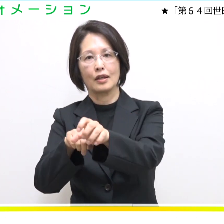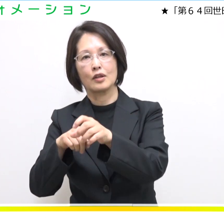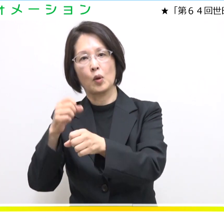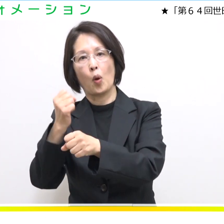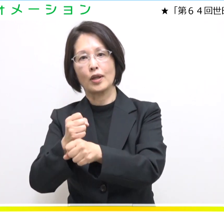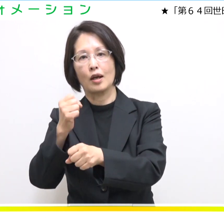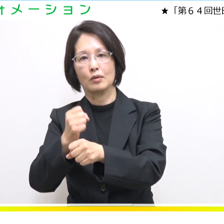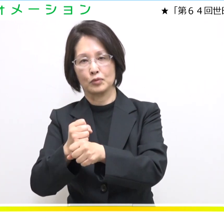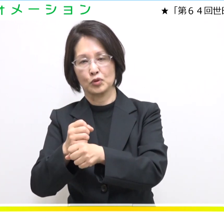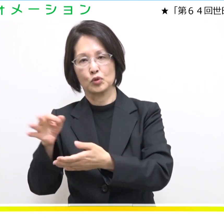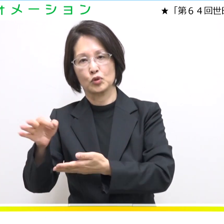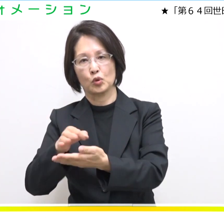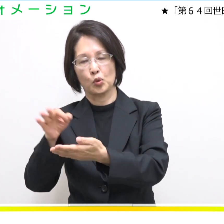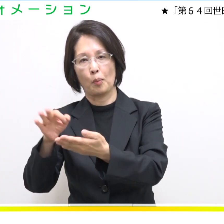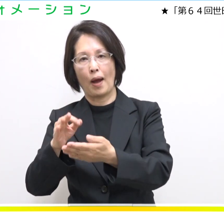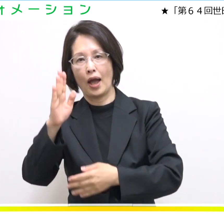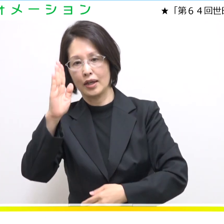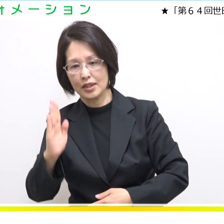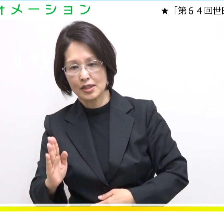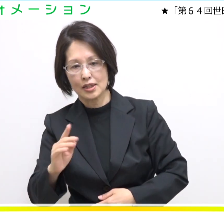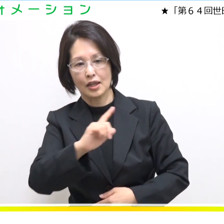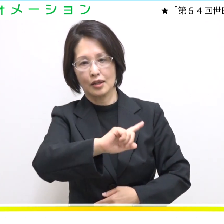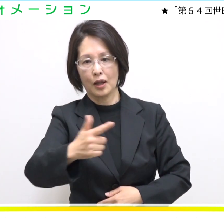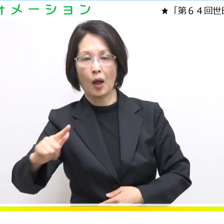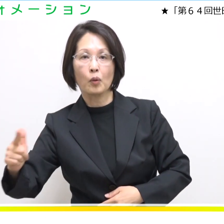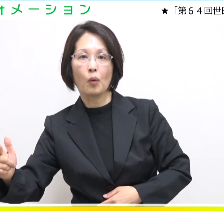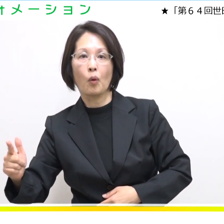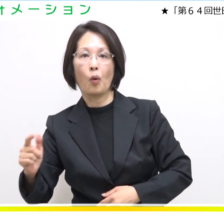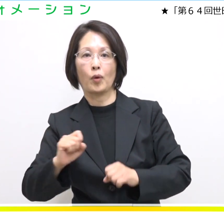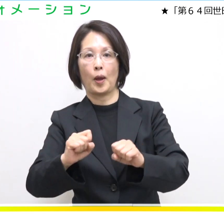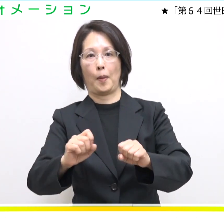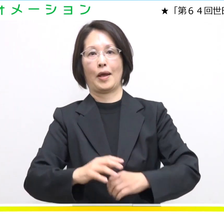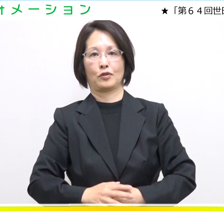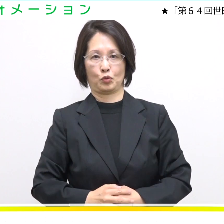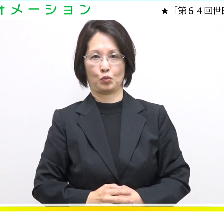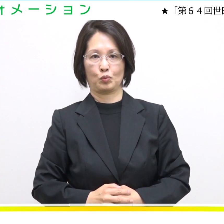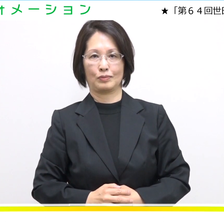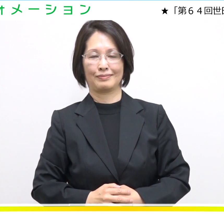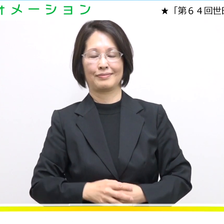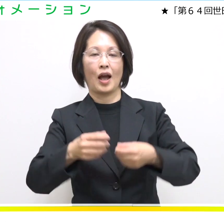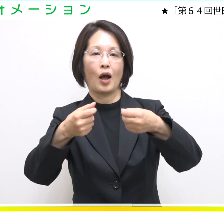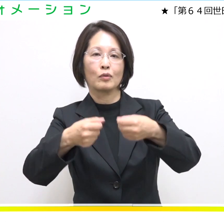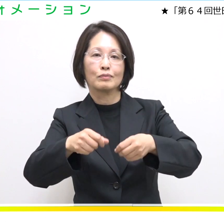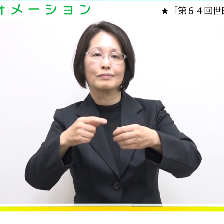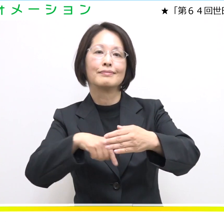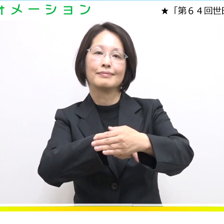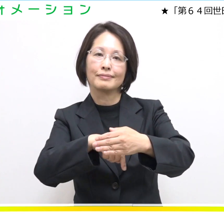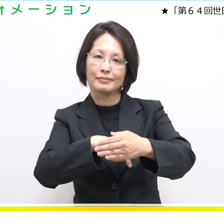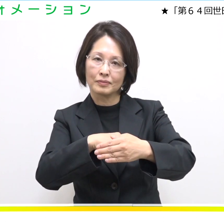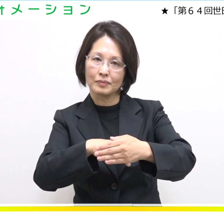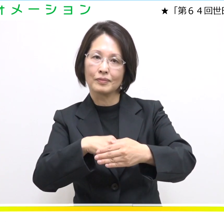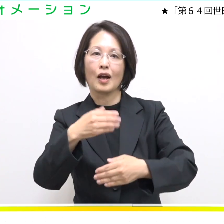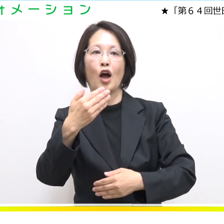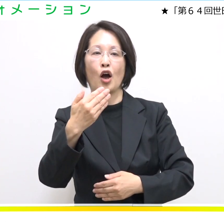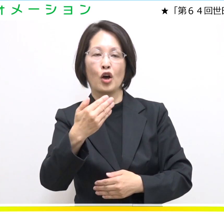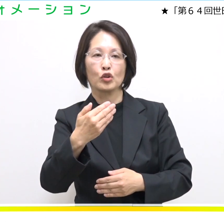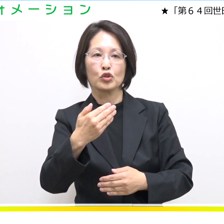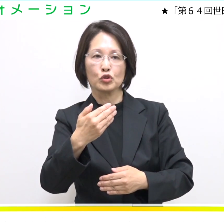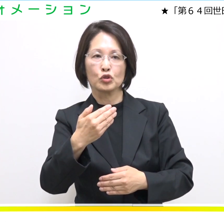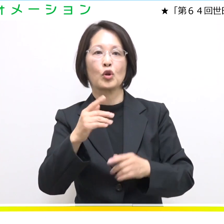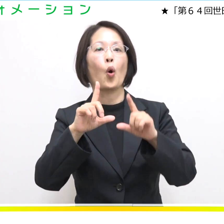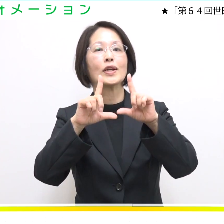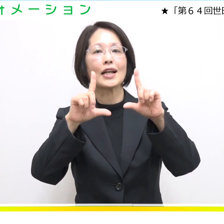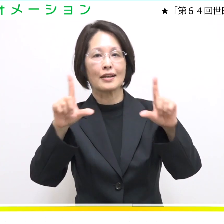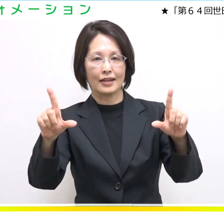農産物即売位置などを行います詳しくは区のお知ら